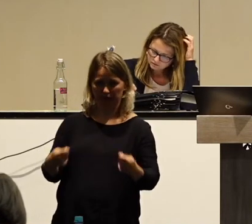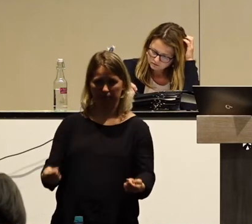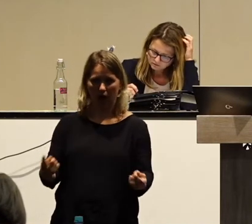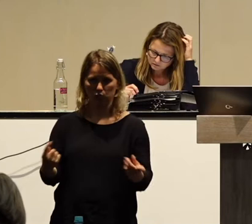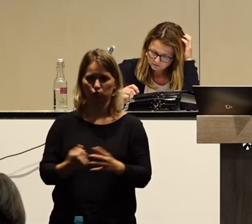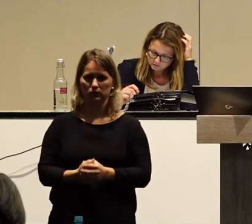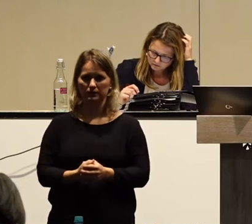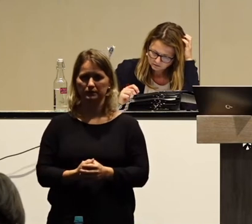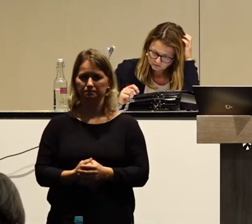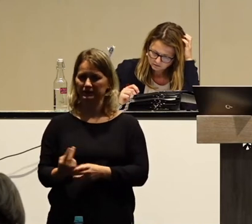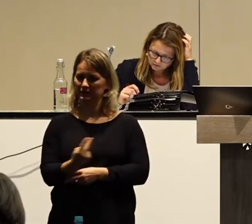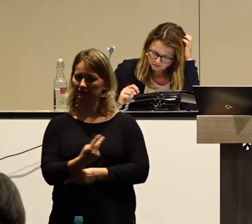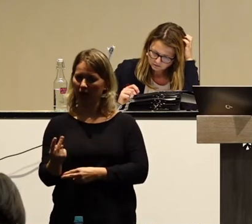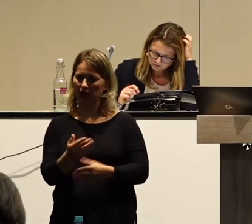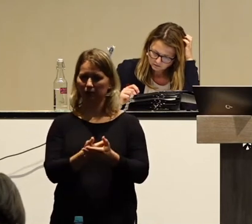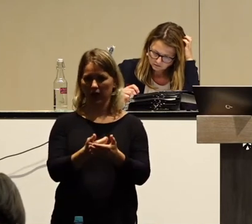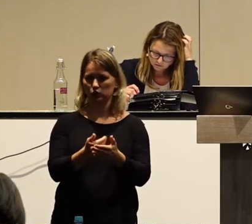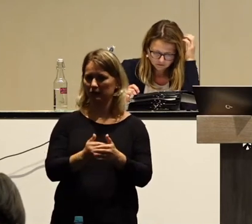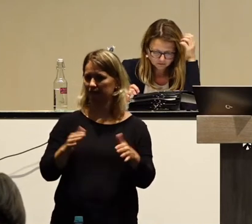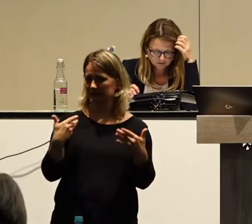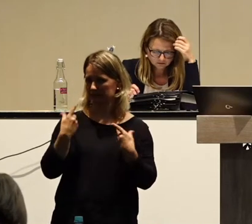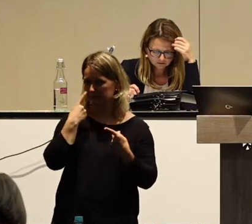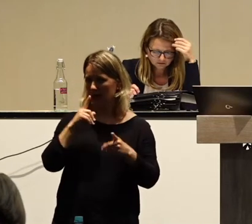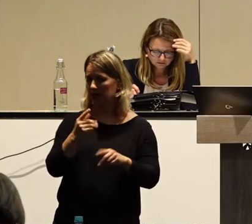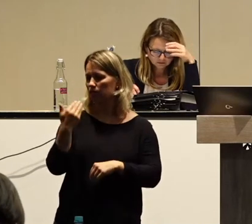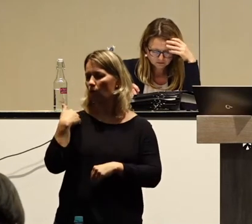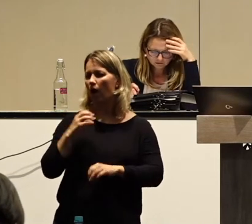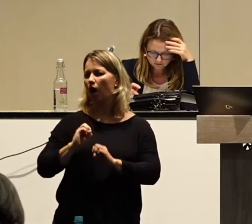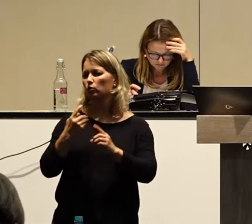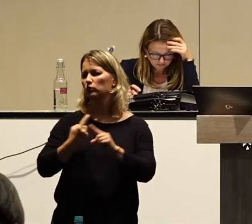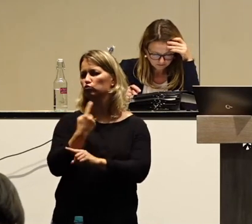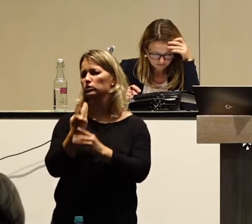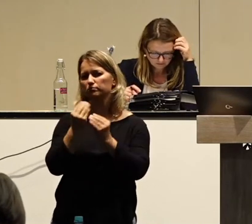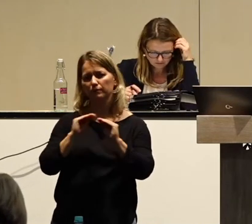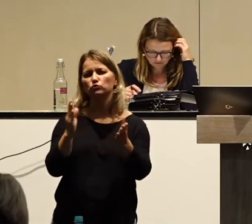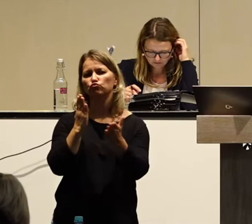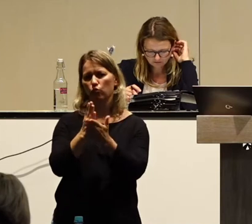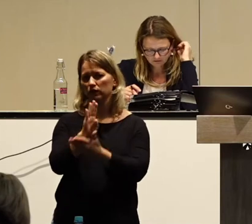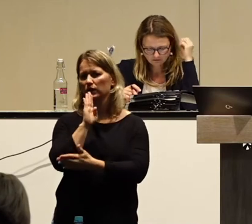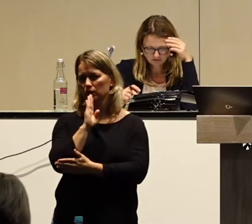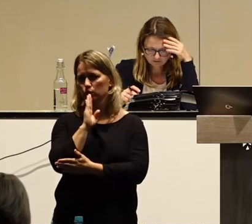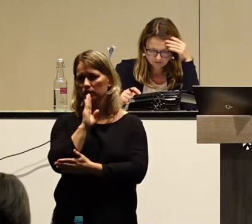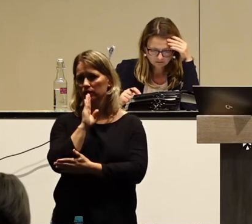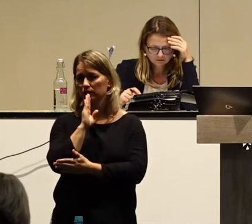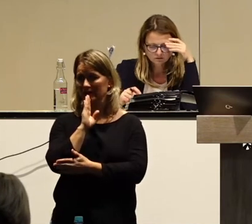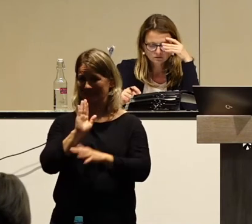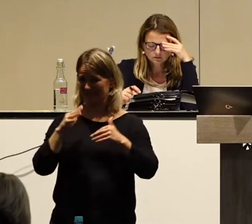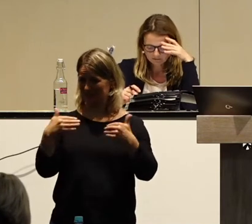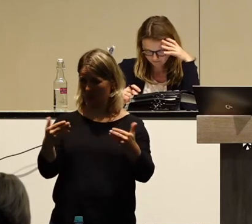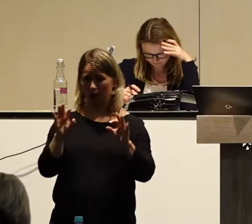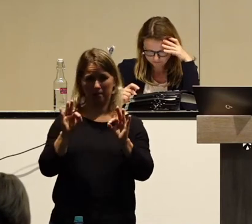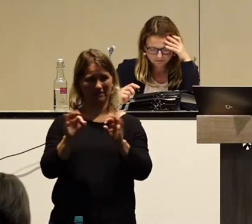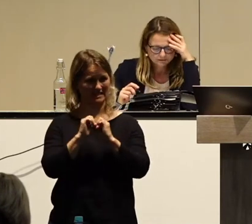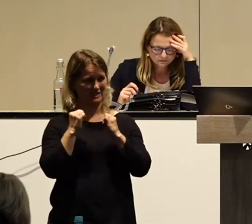haben, das ist vorhin bei der Aktuellen Stunde auch hinreichend gesagt worden, eine Situation erlebt, die wir alle so